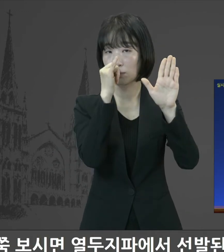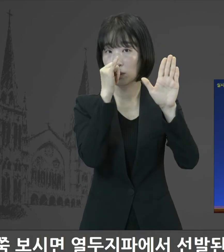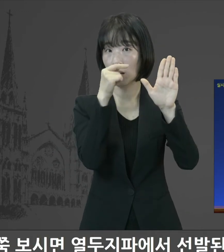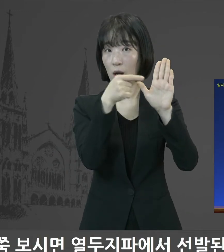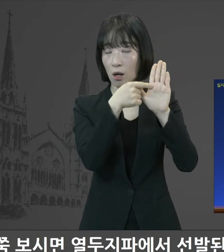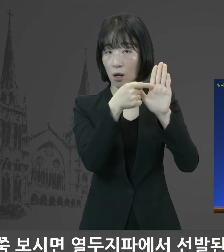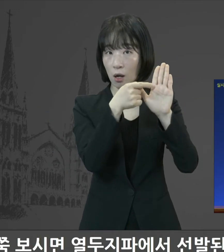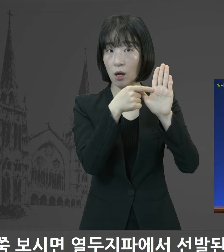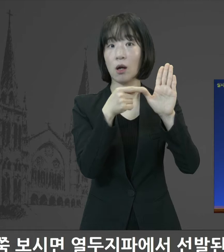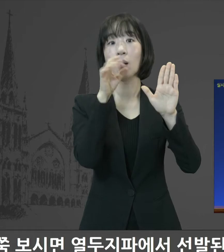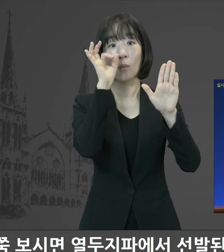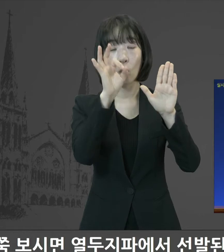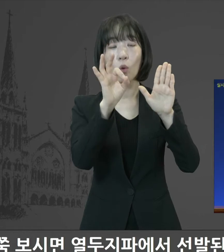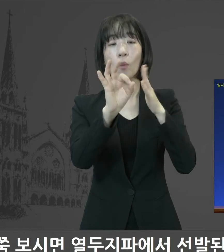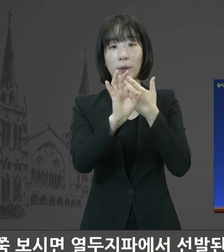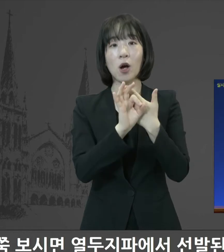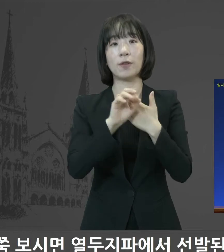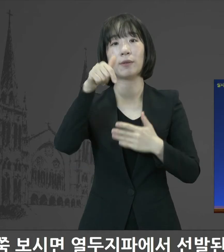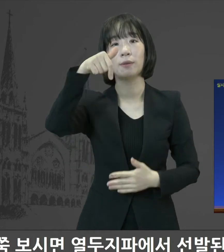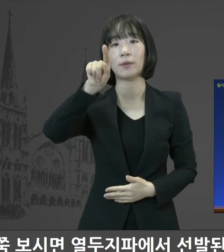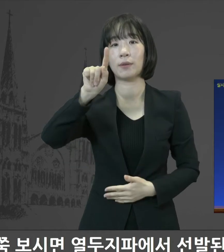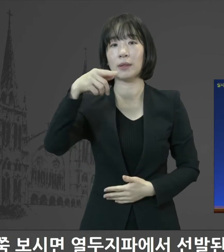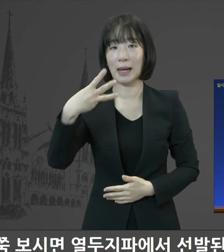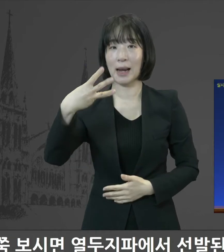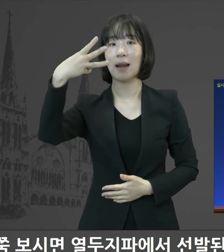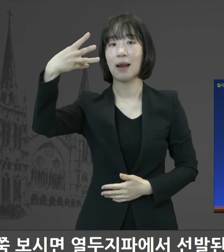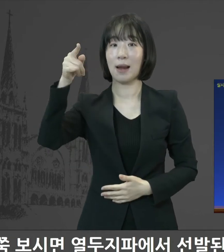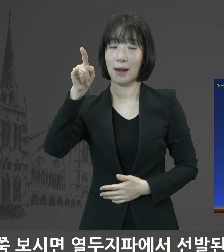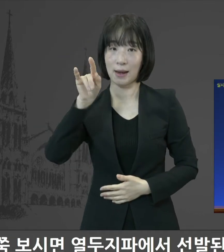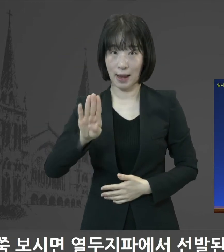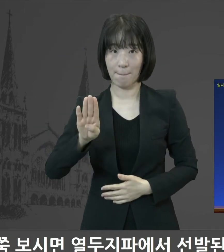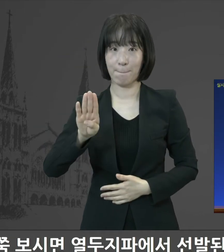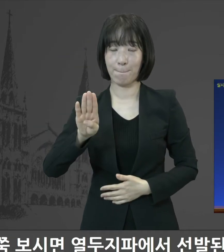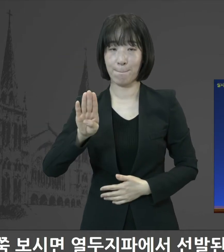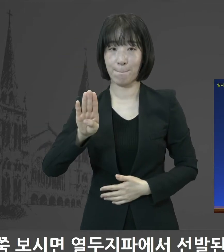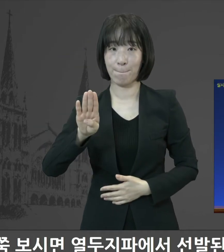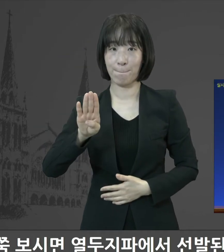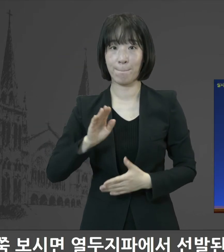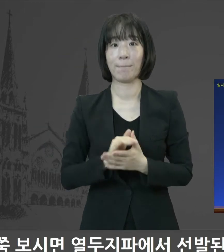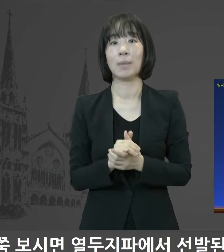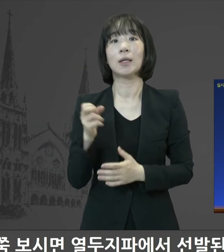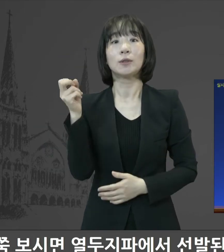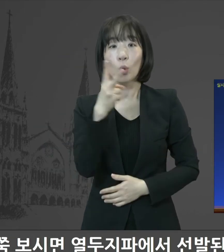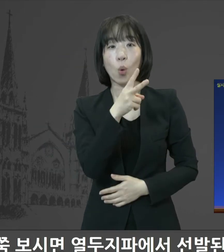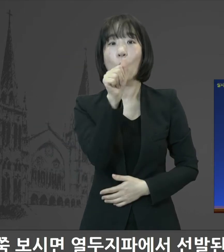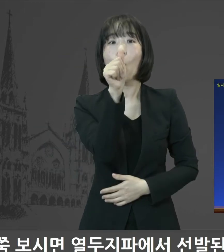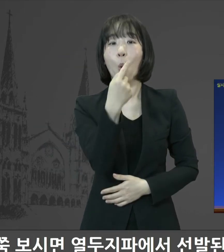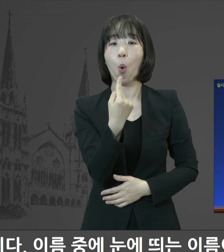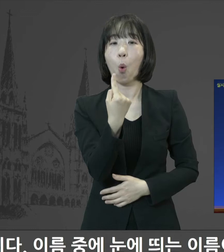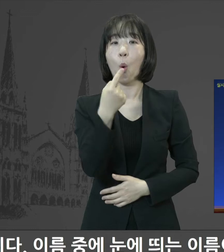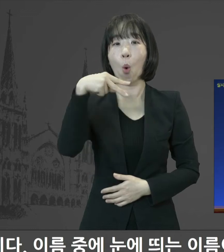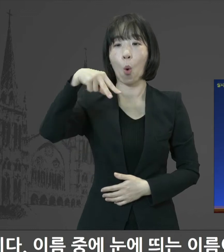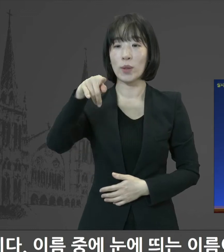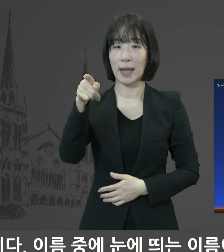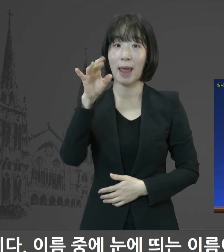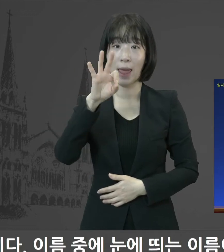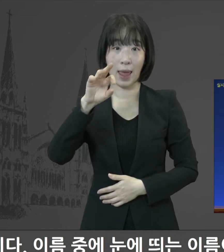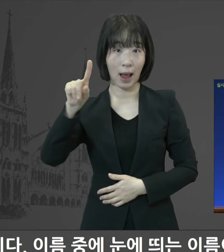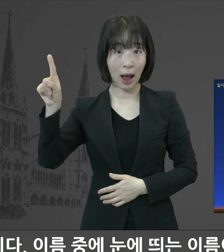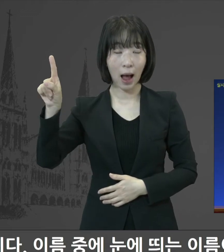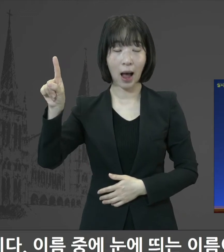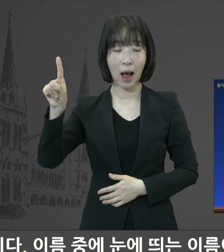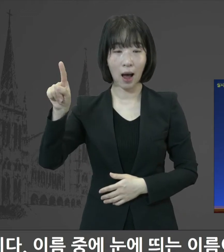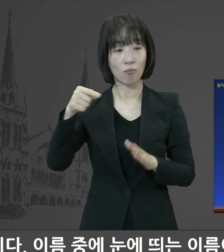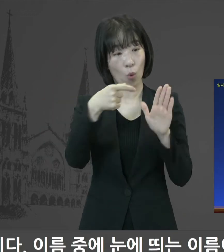있죠. 갈렙 눈에 띄고요. 그리고 호세아, 여호수아도 그 이름